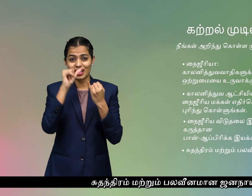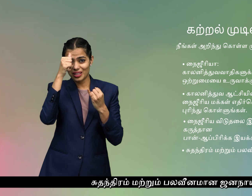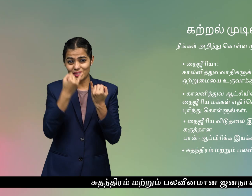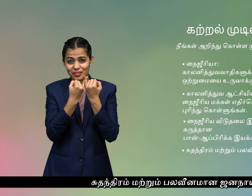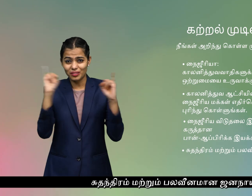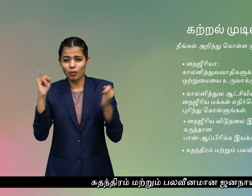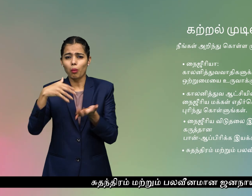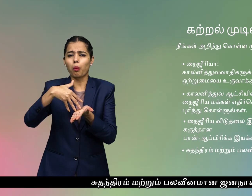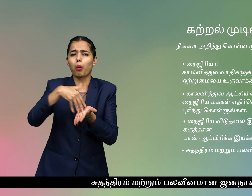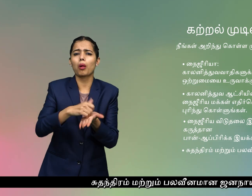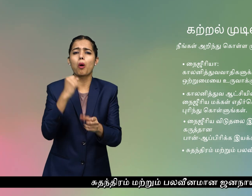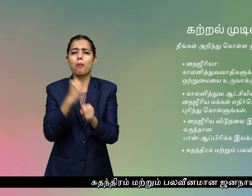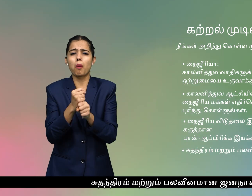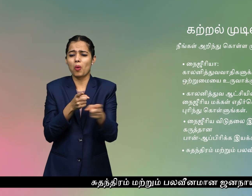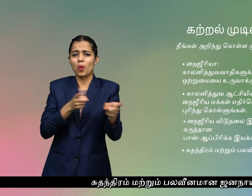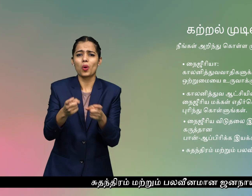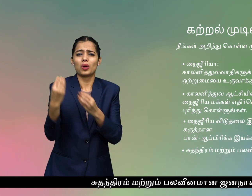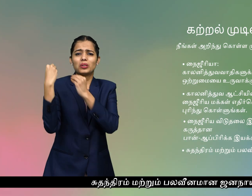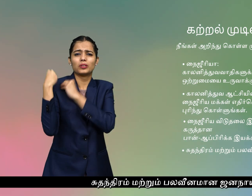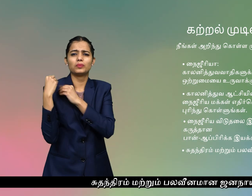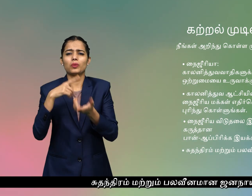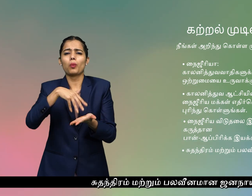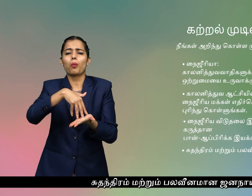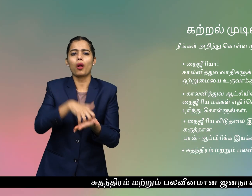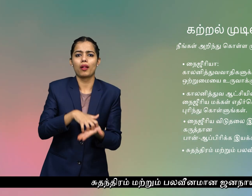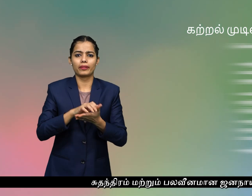சுதந்திரம் மற்றும் பலவீனமாக ஜனநாயகம்.